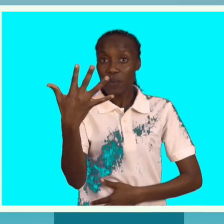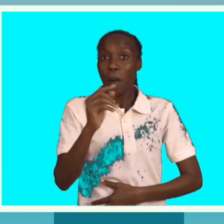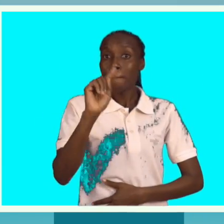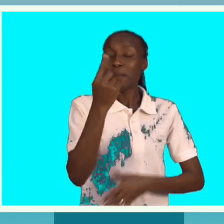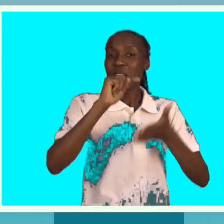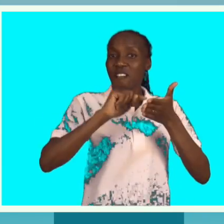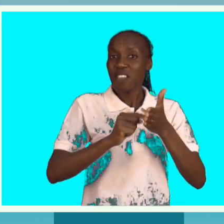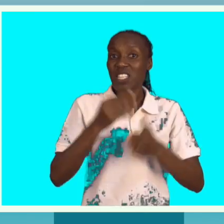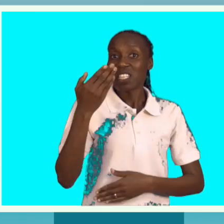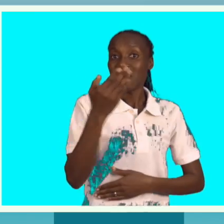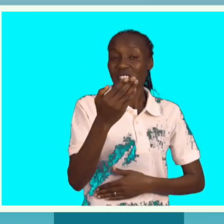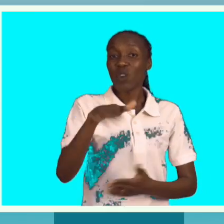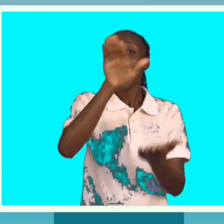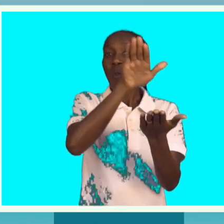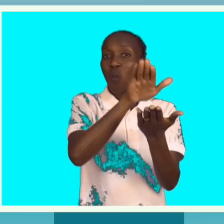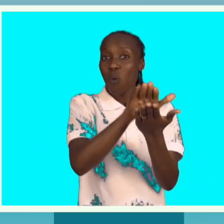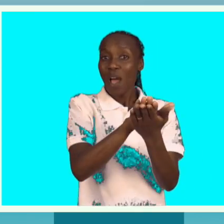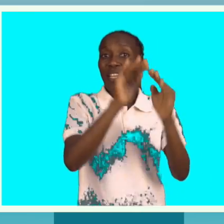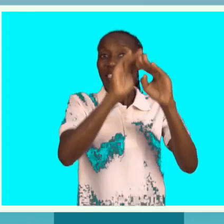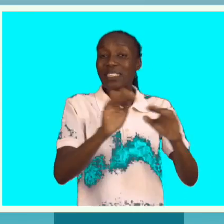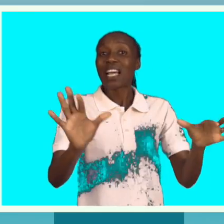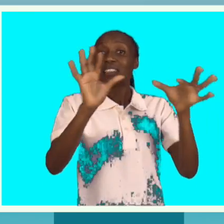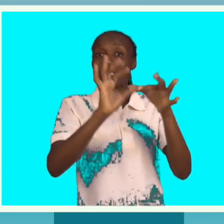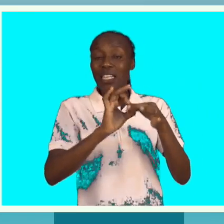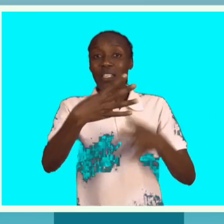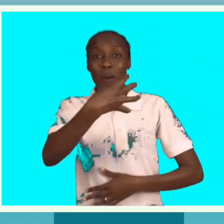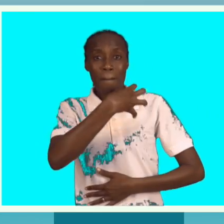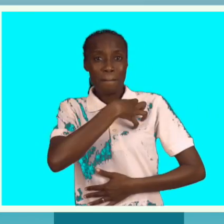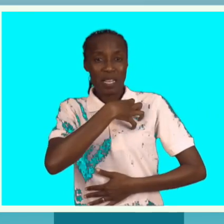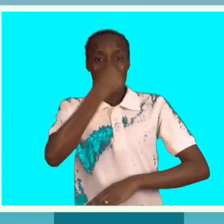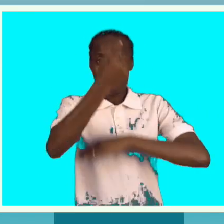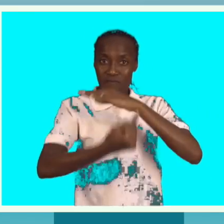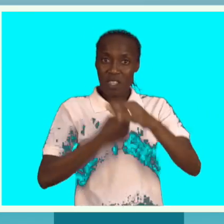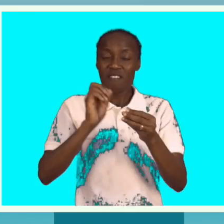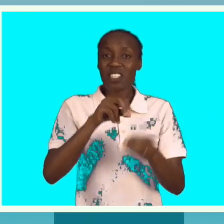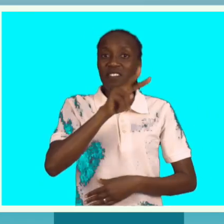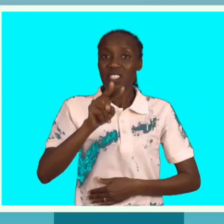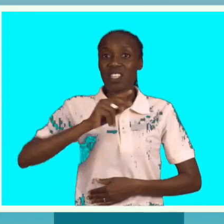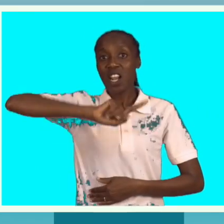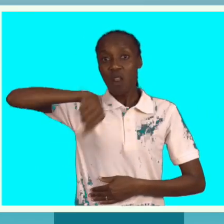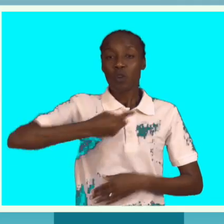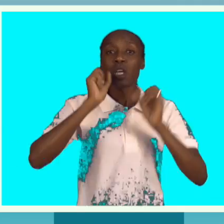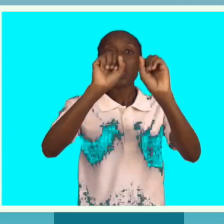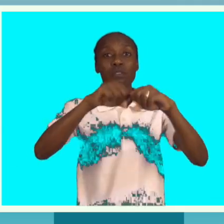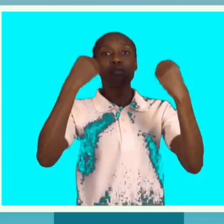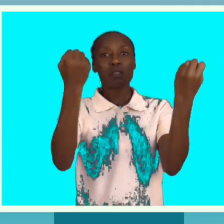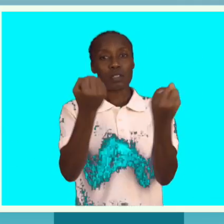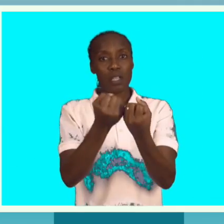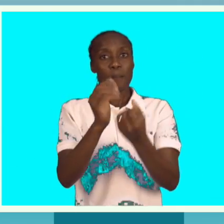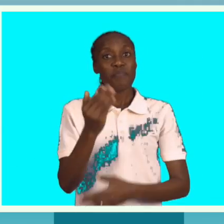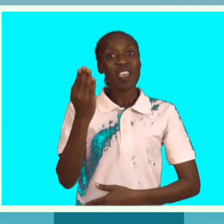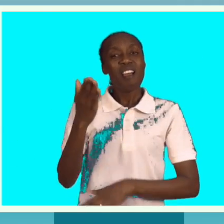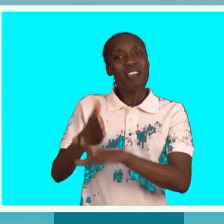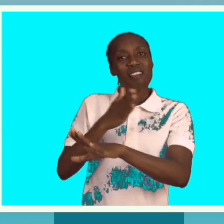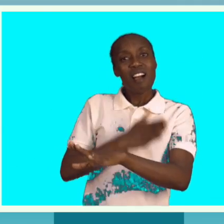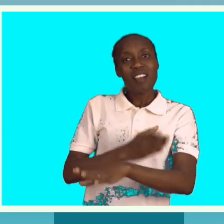uma estrutura ligada ao Ministério, nos fez uma visita dentro da nossa associação. Ela não